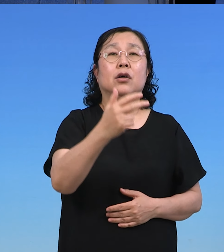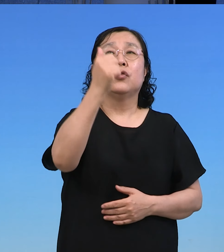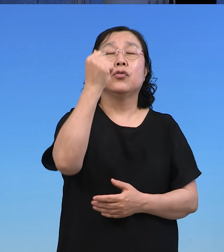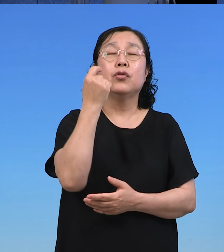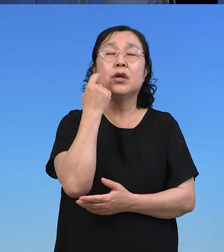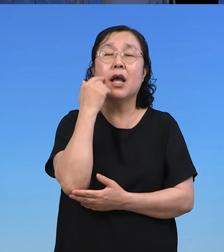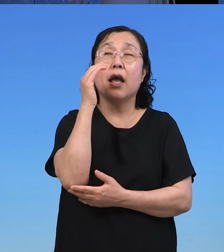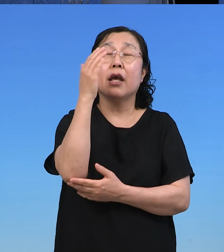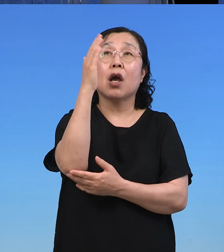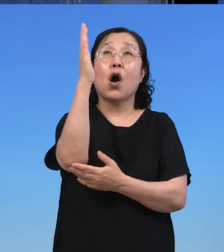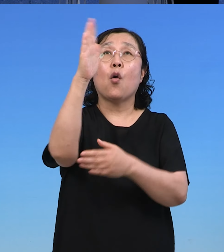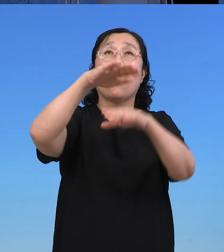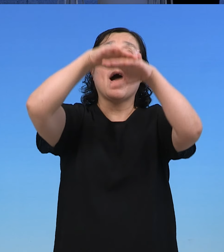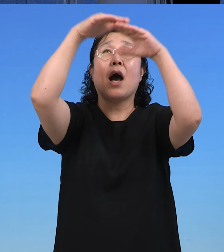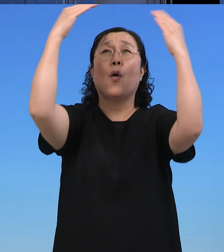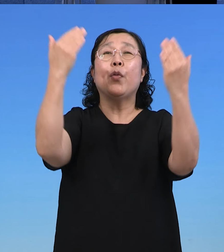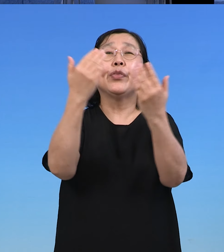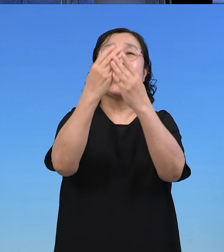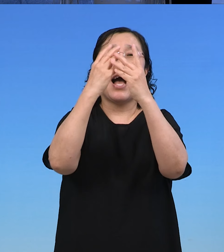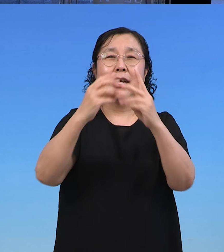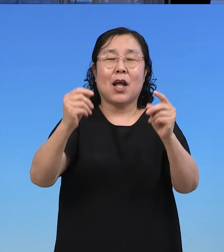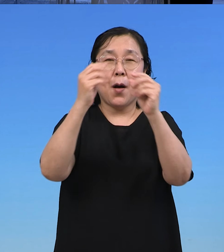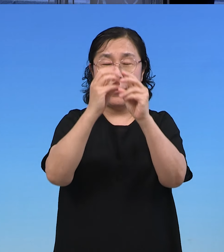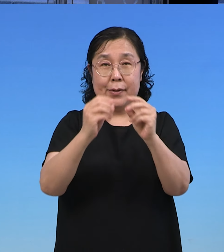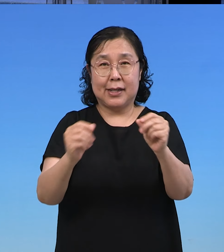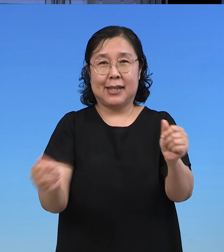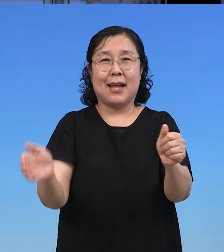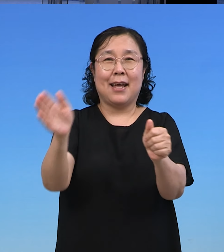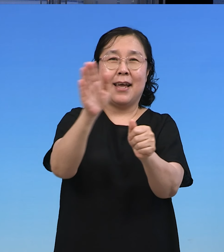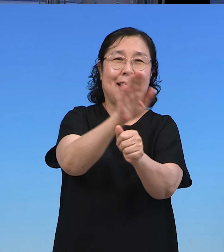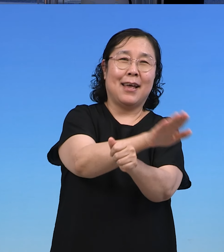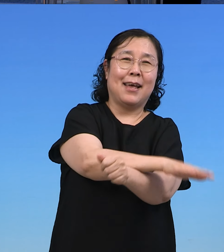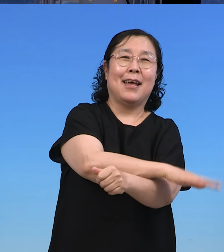주의 영광 온 땅 덮을 때